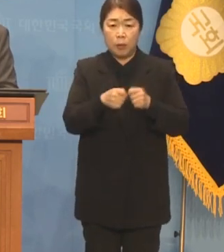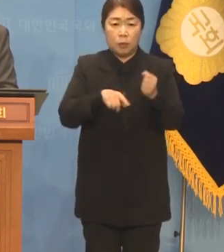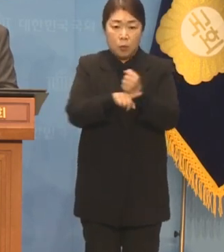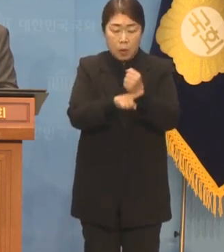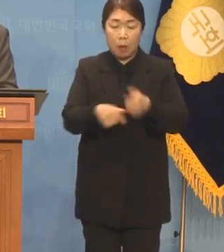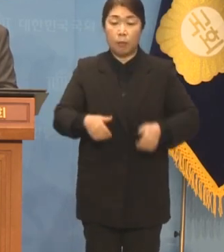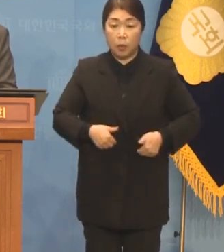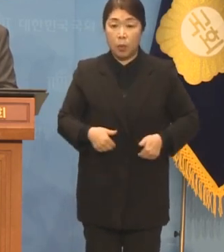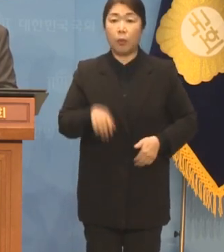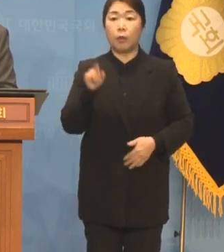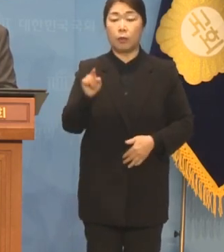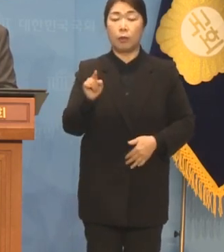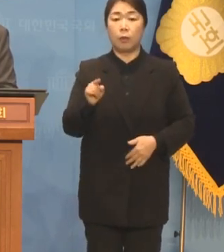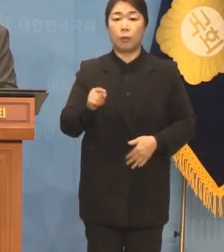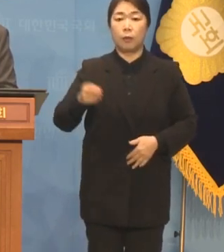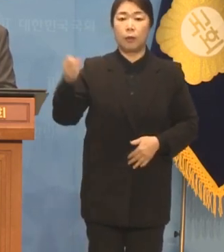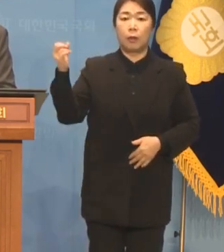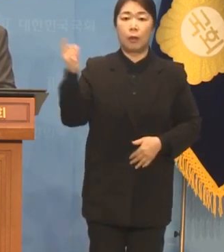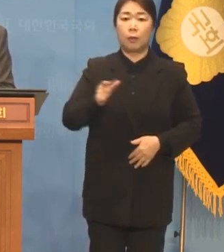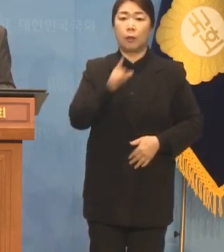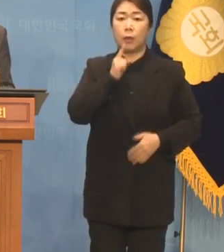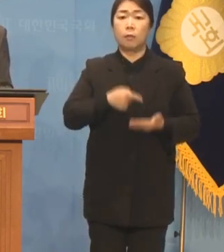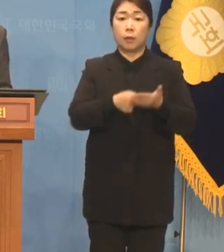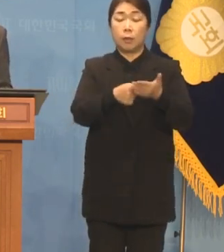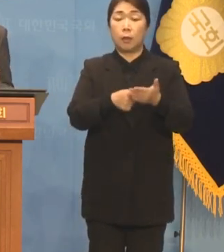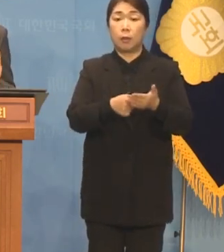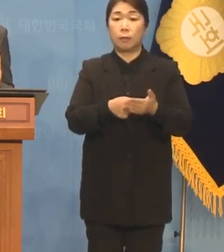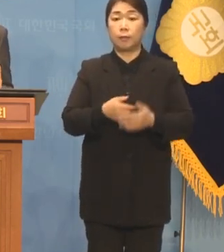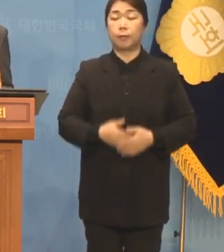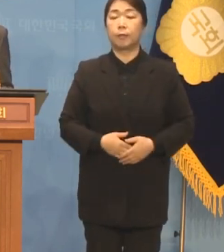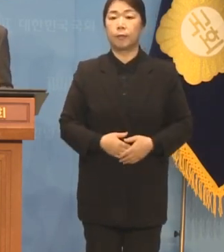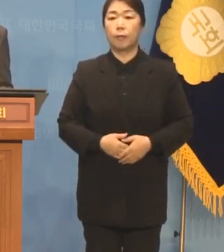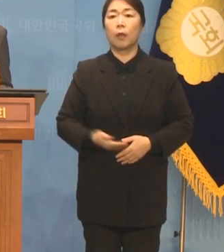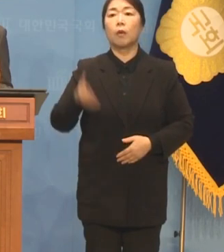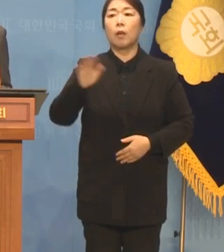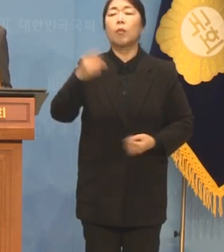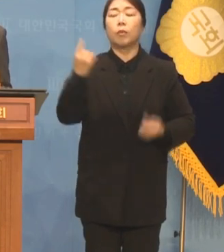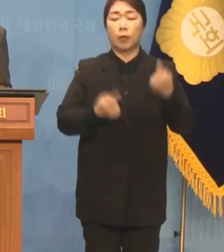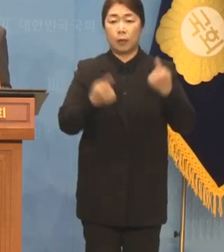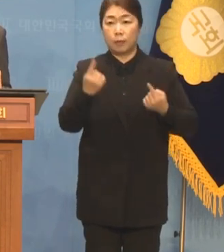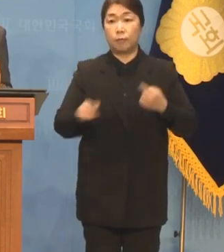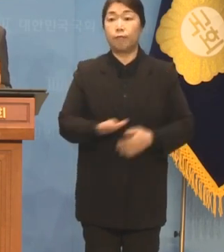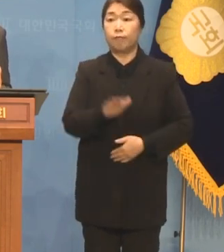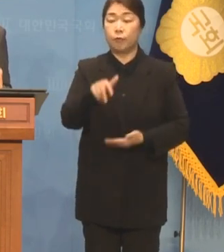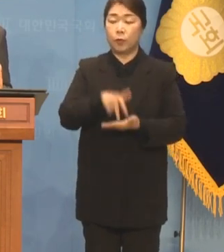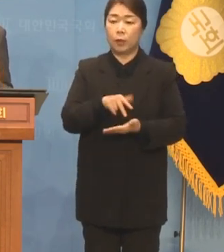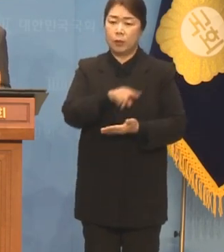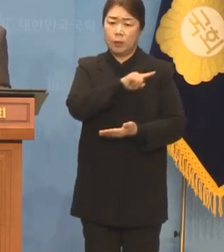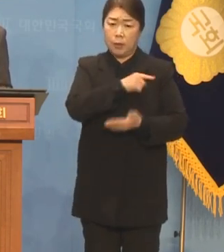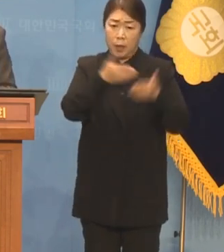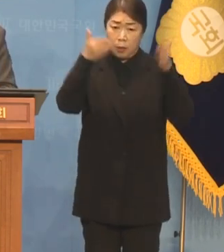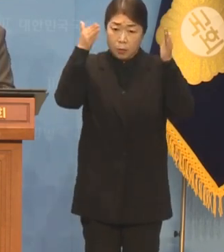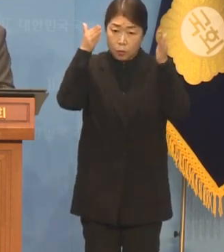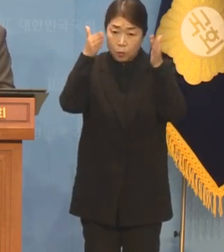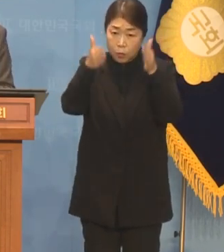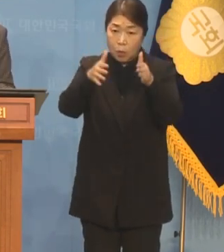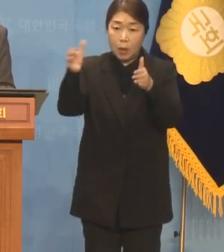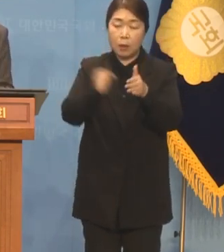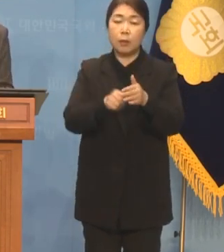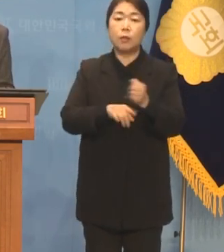한다는 것을 강력히 요청드립니다. 그러나 무엇보다도 저희들이 가장 주목을 하는